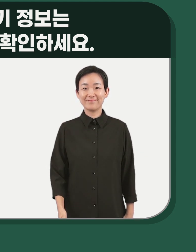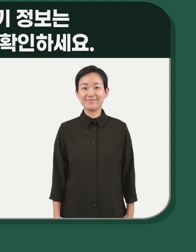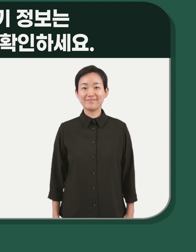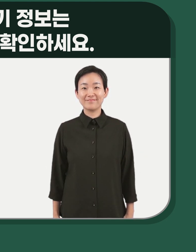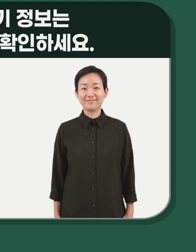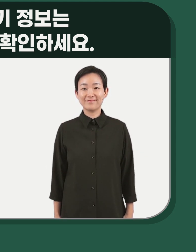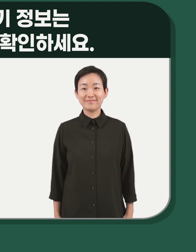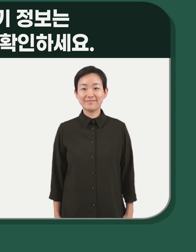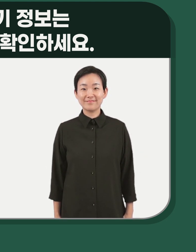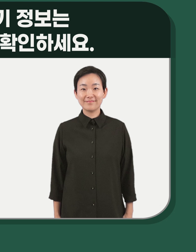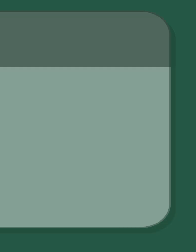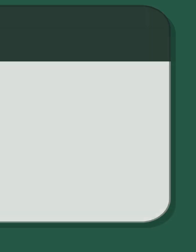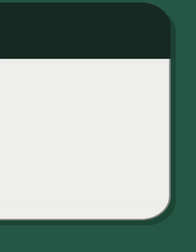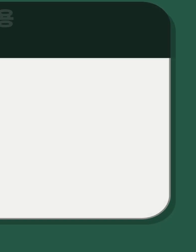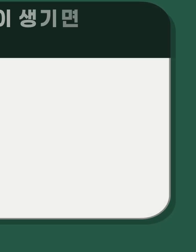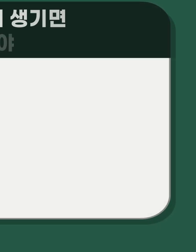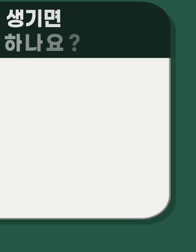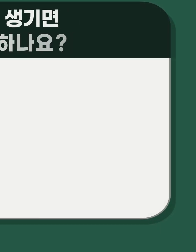emedi.mfds.go.kr을 검색하세요.